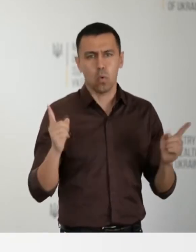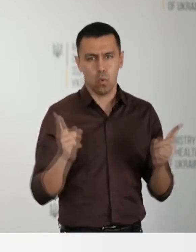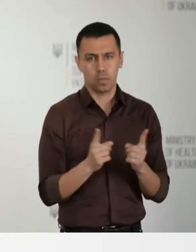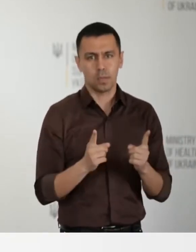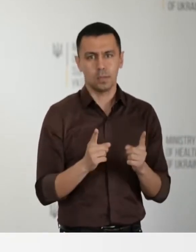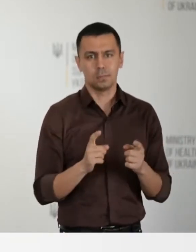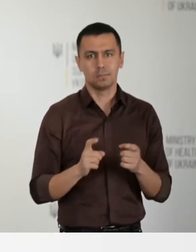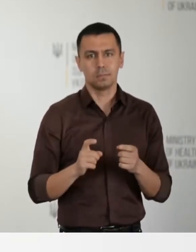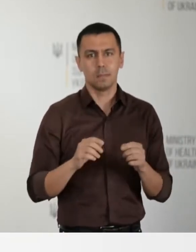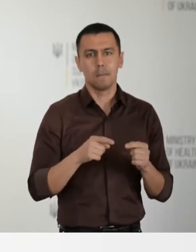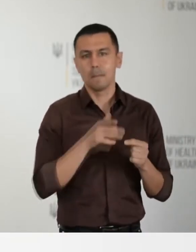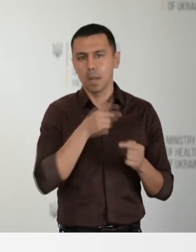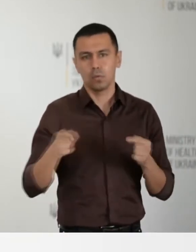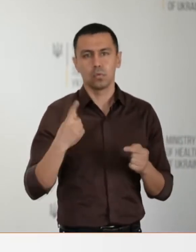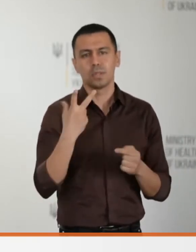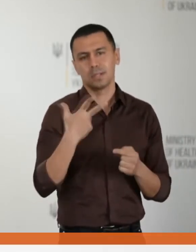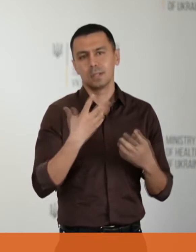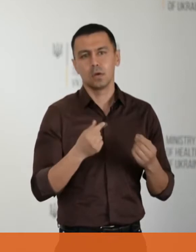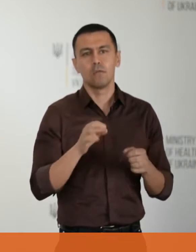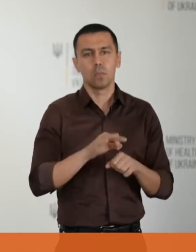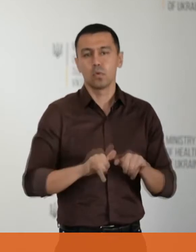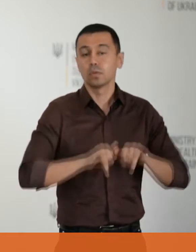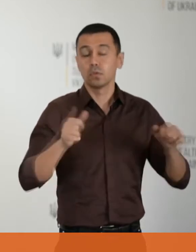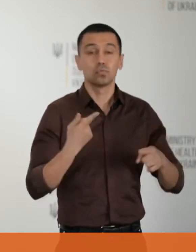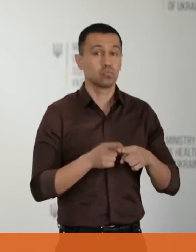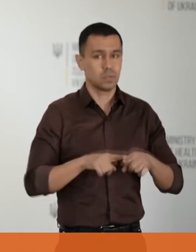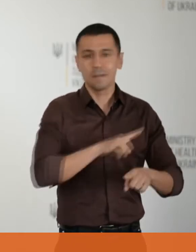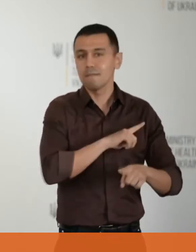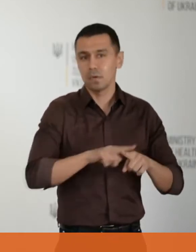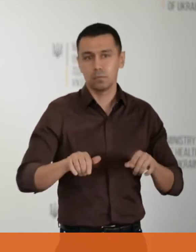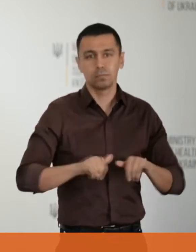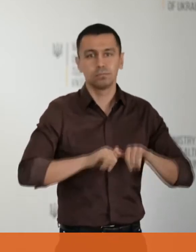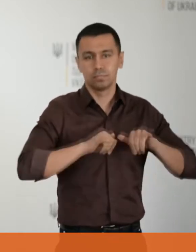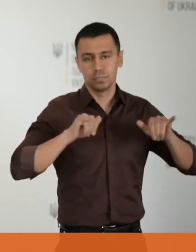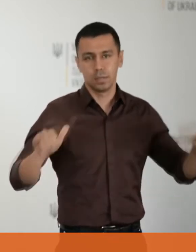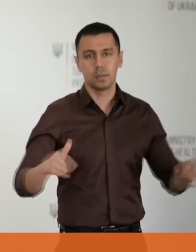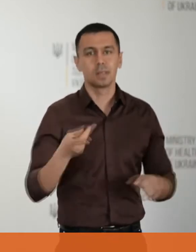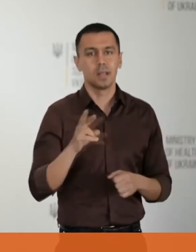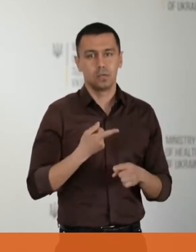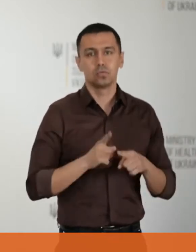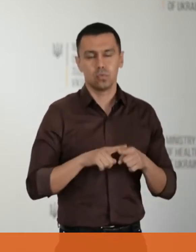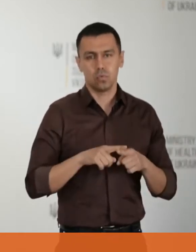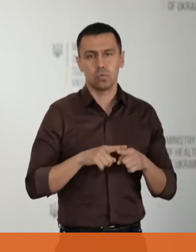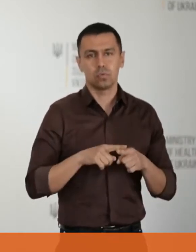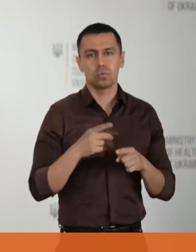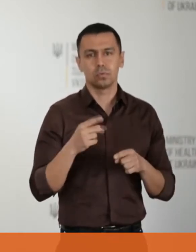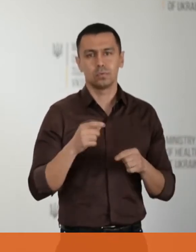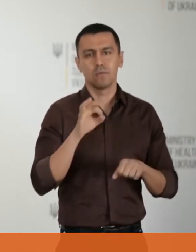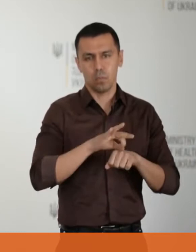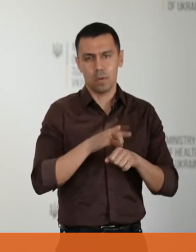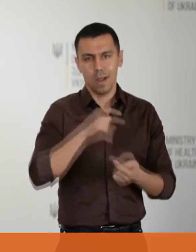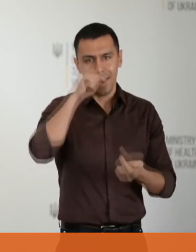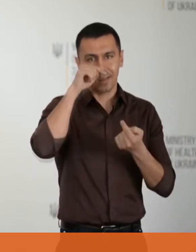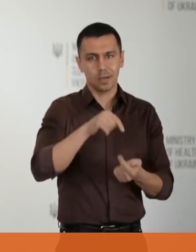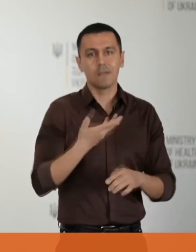період – 1-3 дні. Хвороба розвивається дуже швидко. Для цього штаму